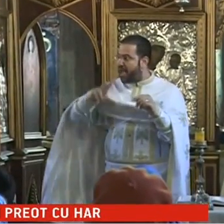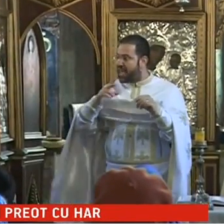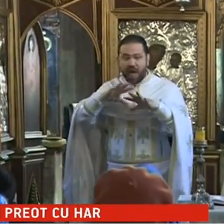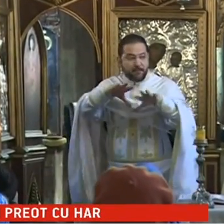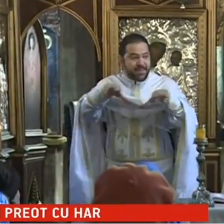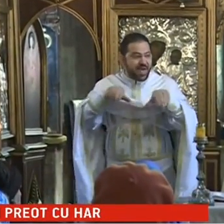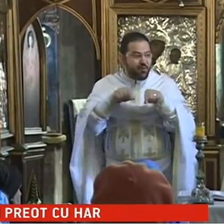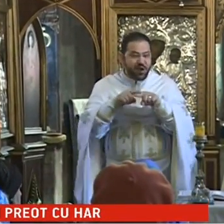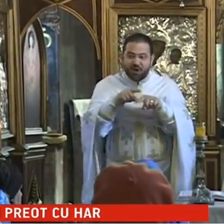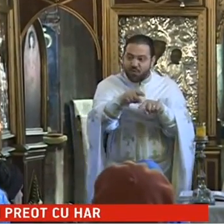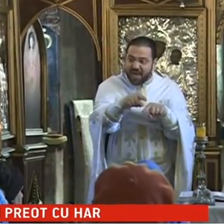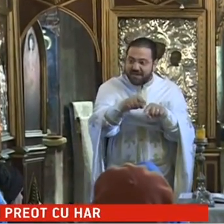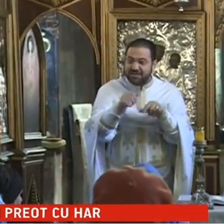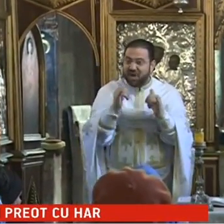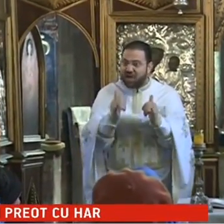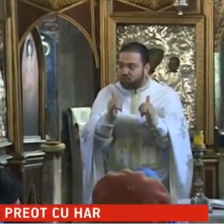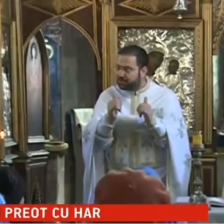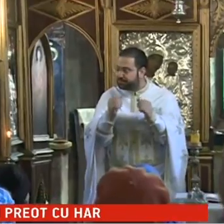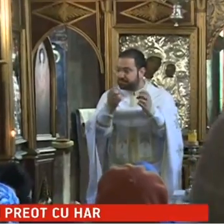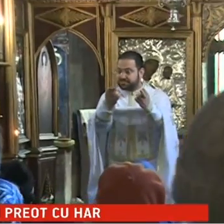a venit Iisus.